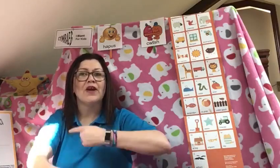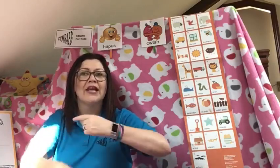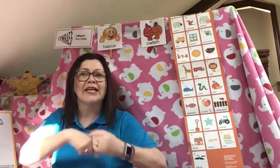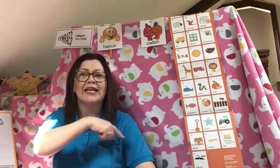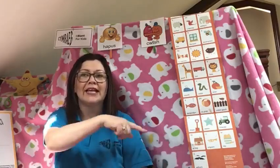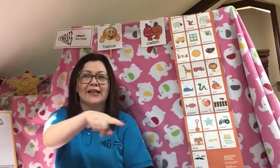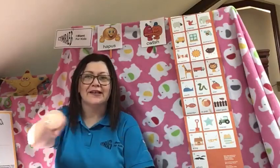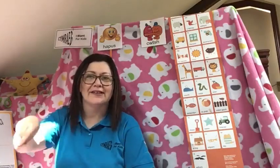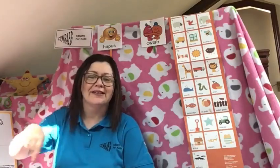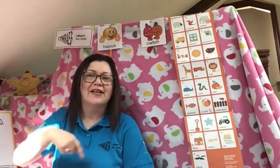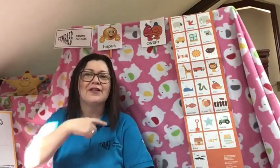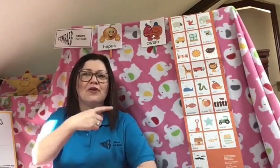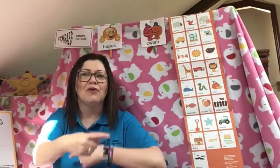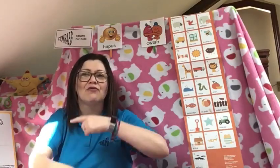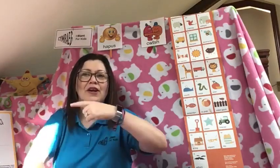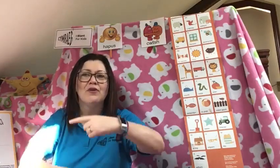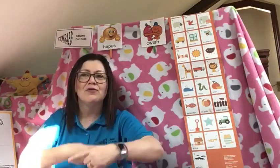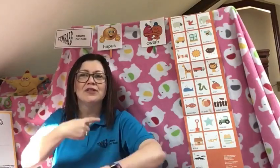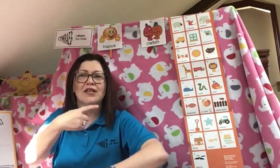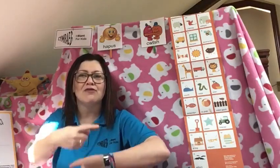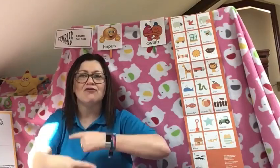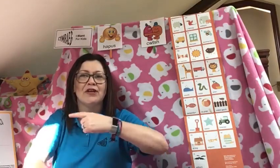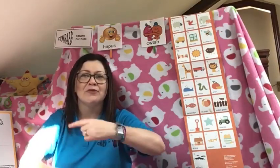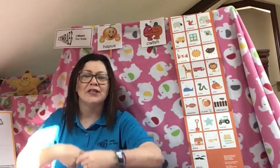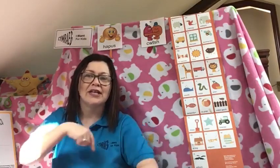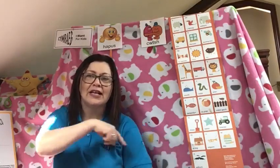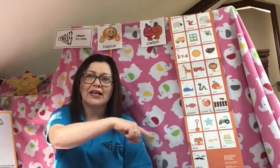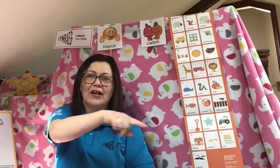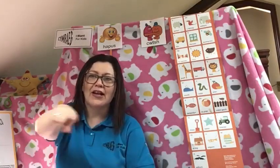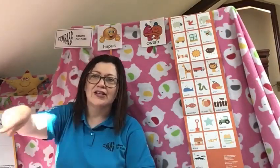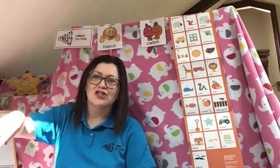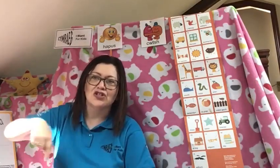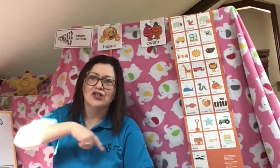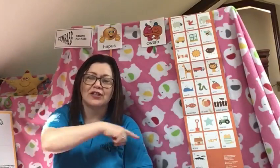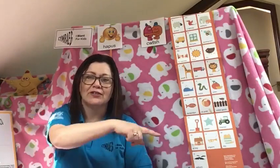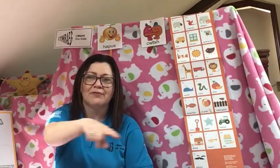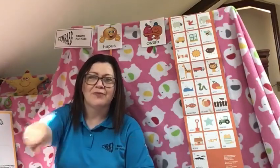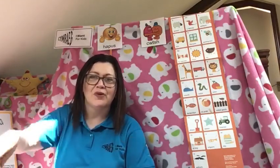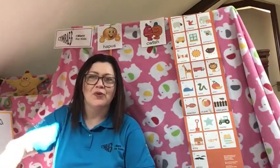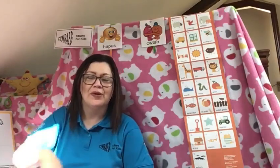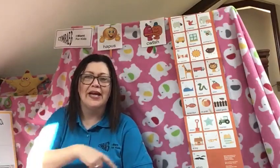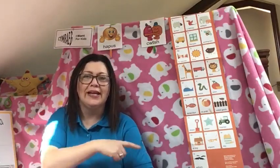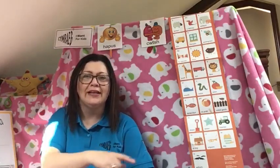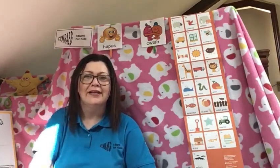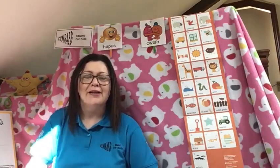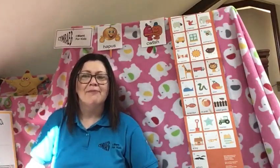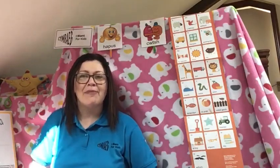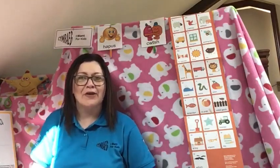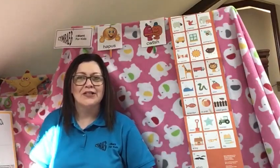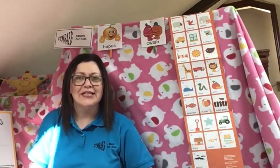fel cylch. They're going round and round like a circle. Okay, barod i